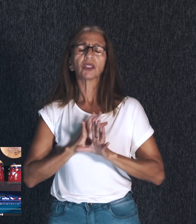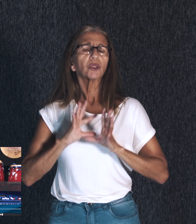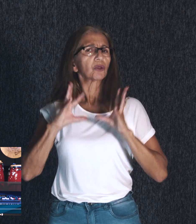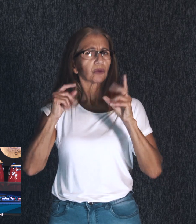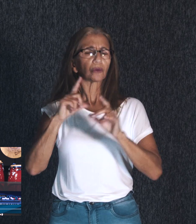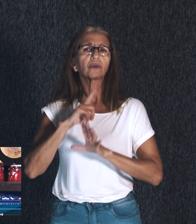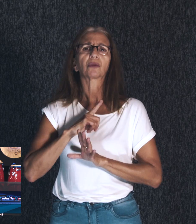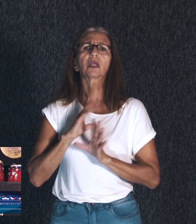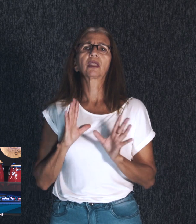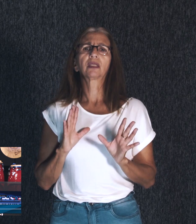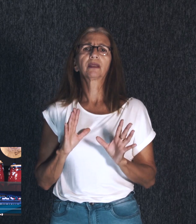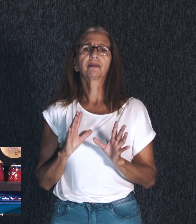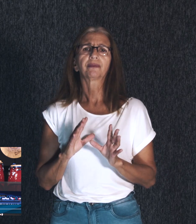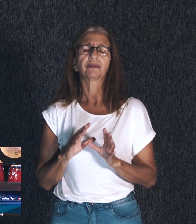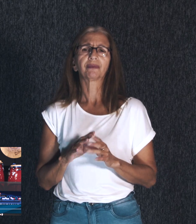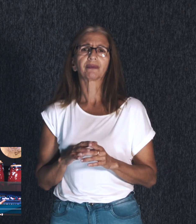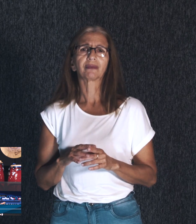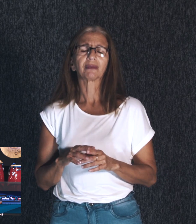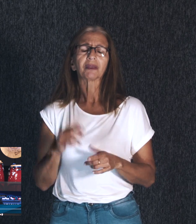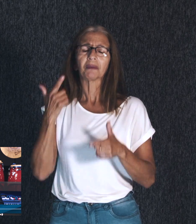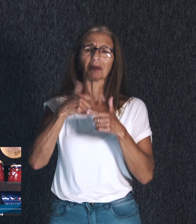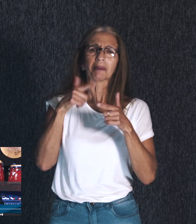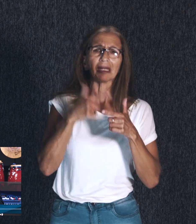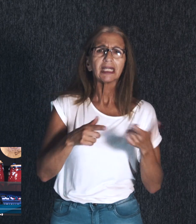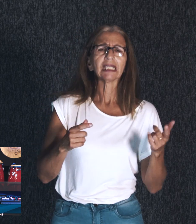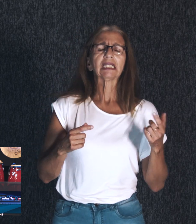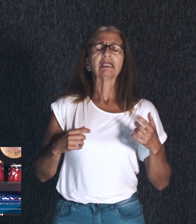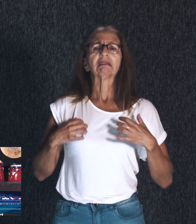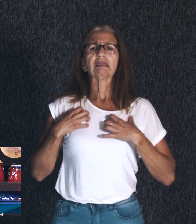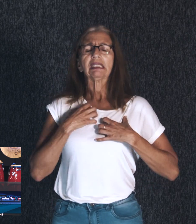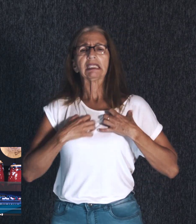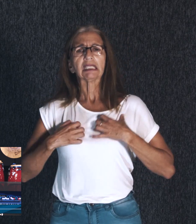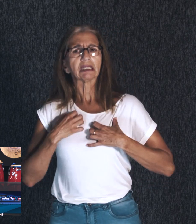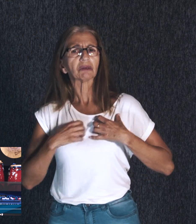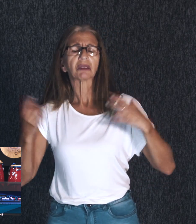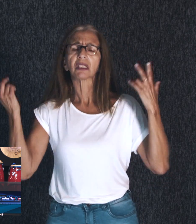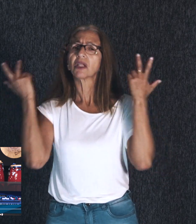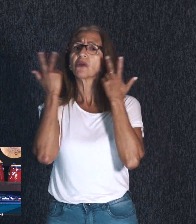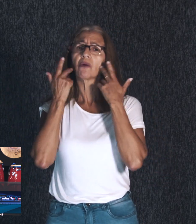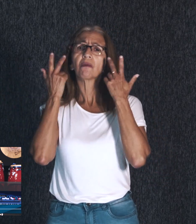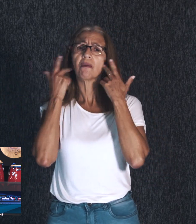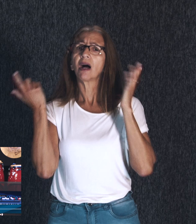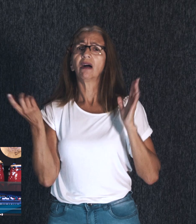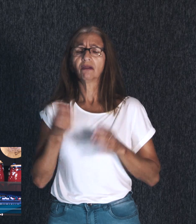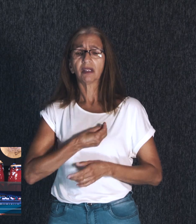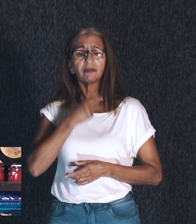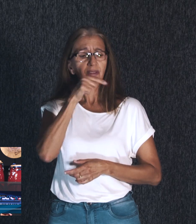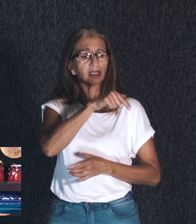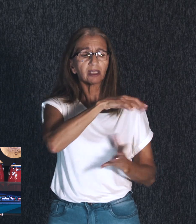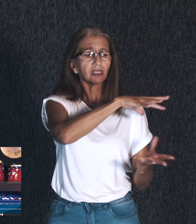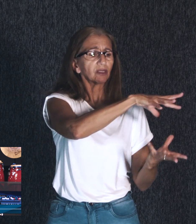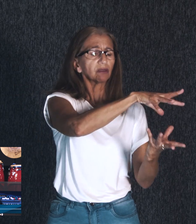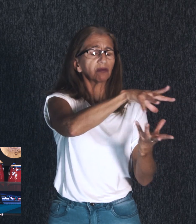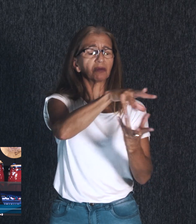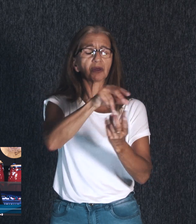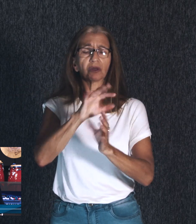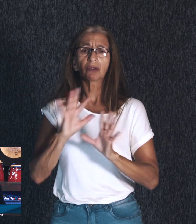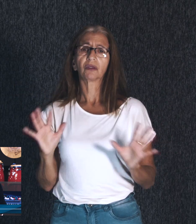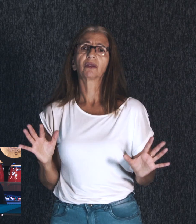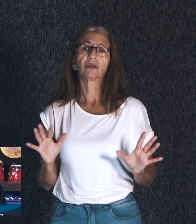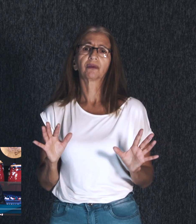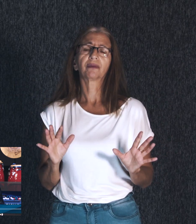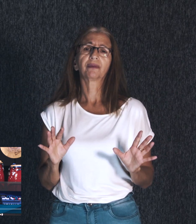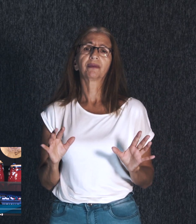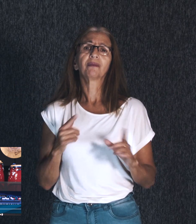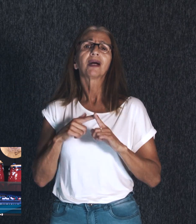iremos enfrentar os dramas naturais desta vida. Mas o que é importante a gente saber é que não importam as circunstâncias que nós vamos ter que